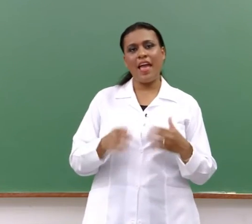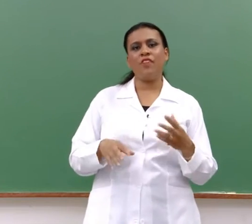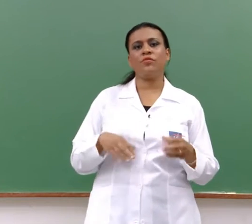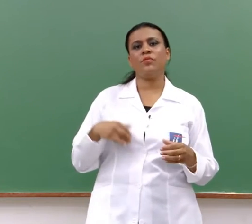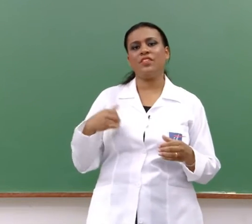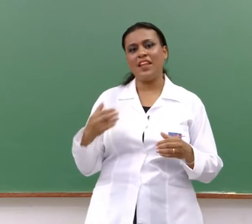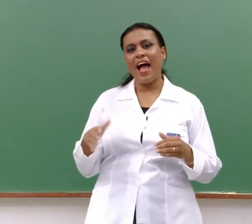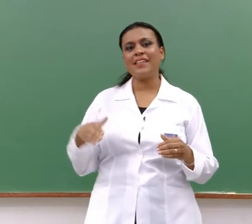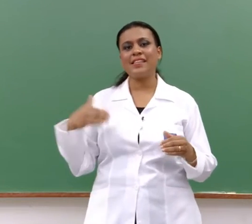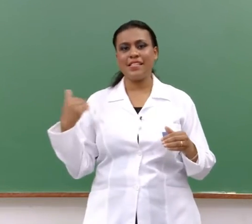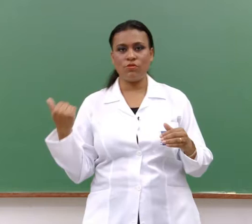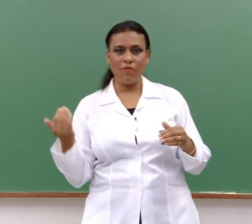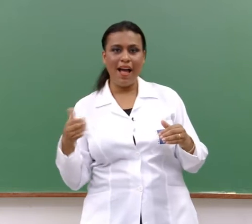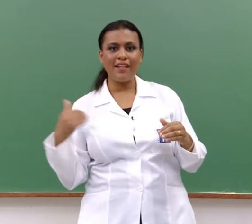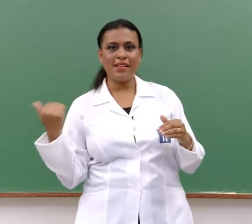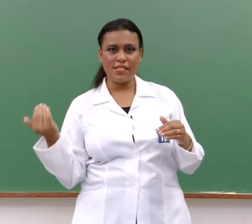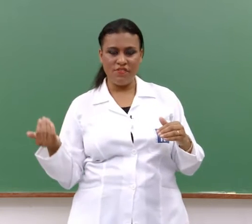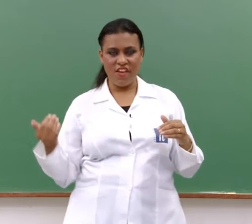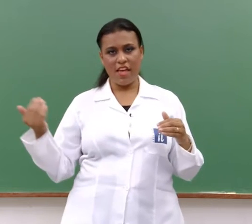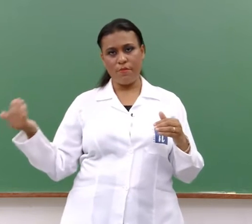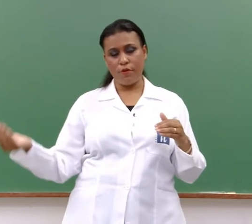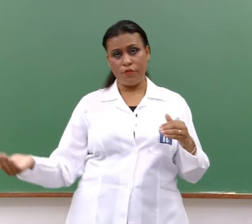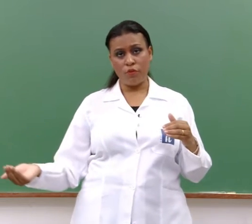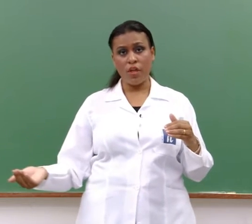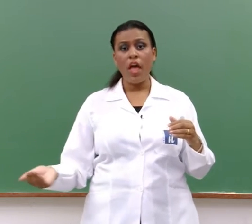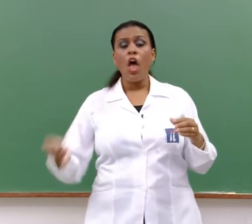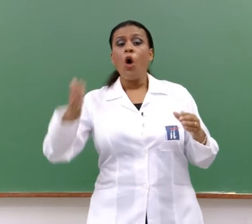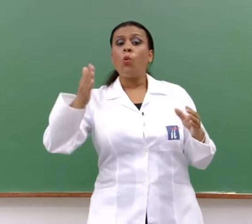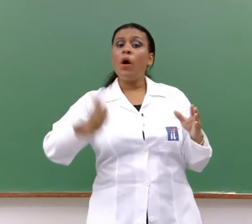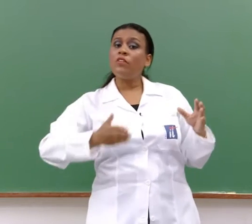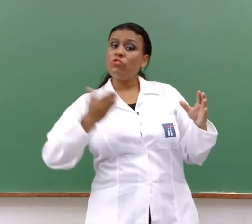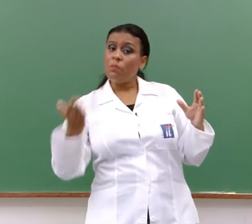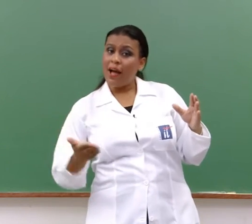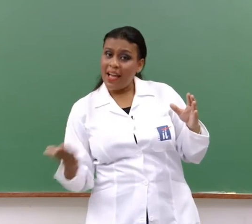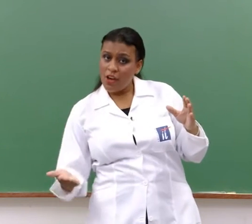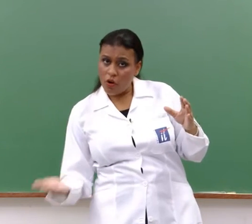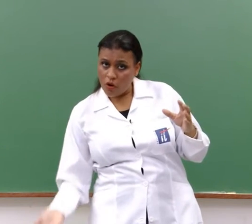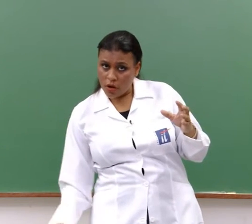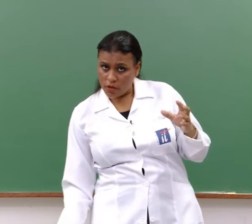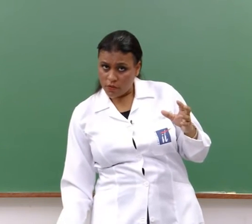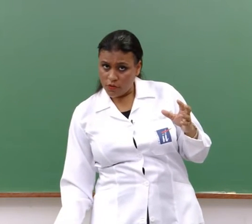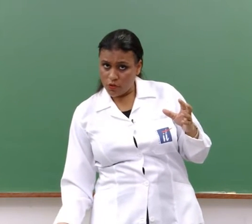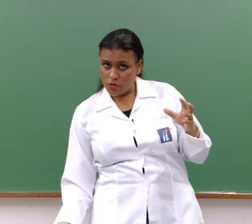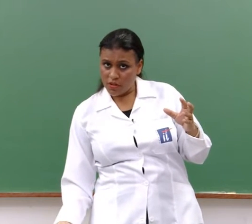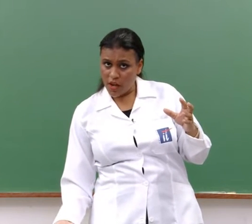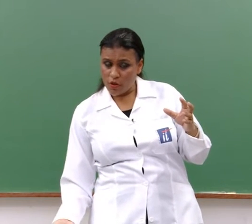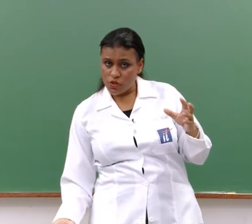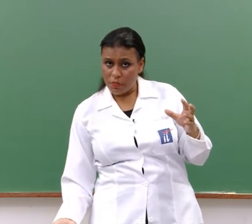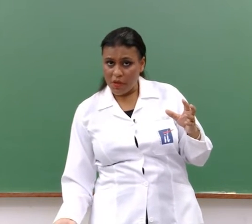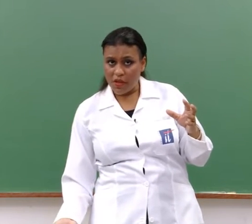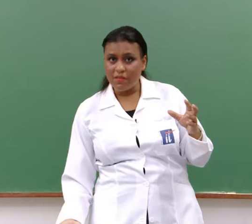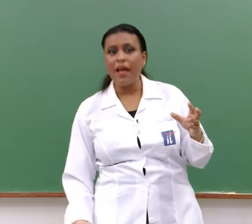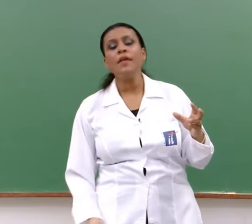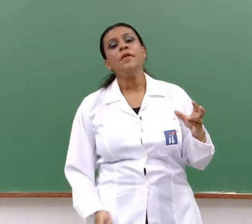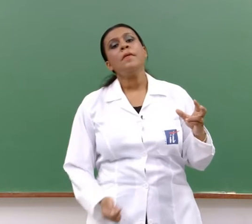Leve, moderada, acentuada, severa e profunda. Quanto maior for o grau de perda,